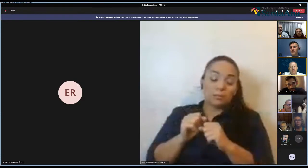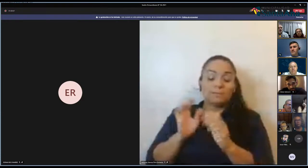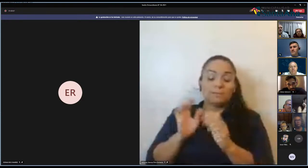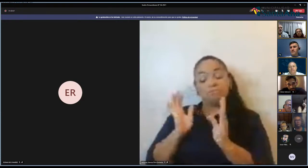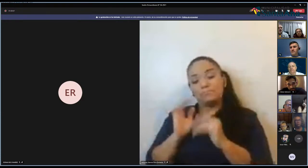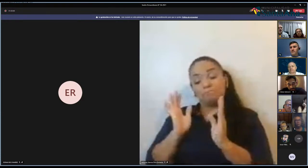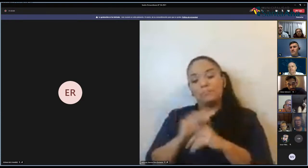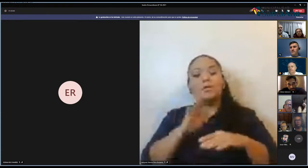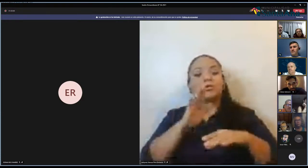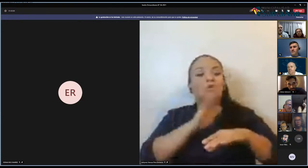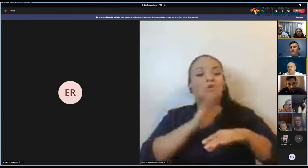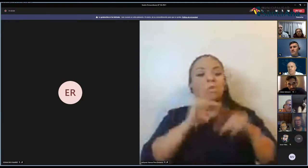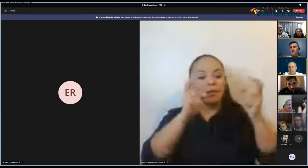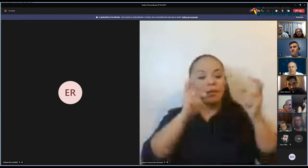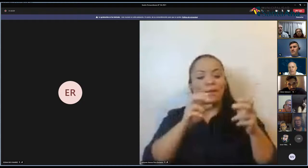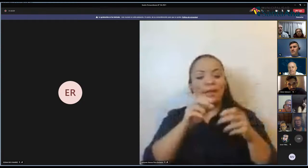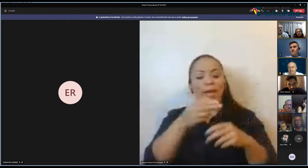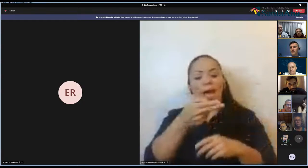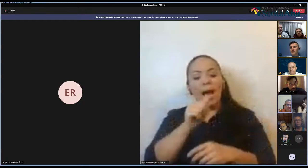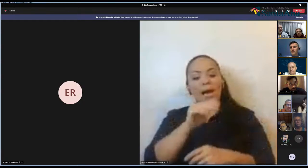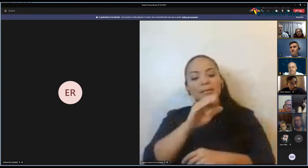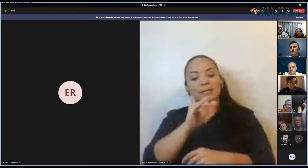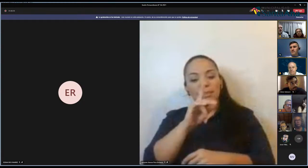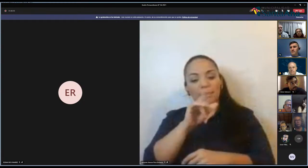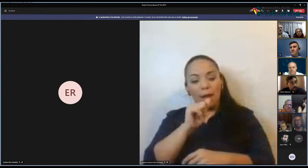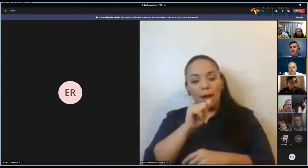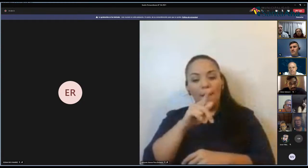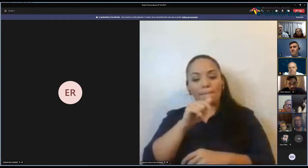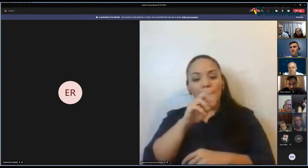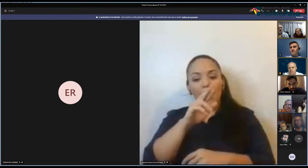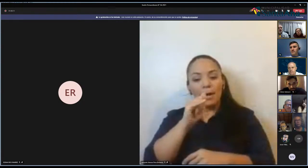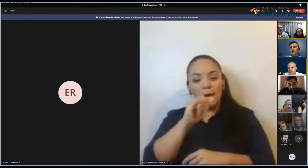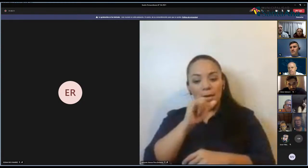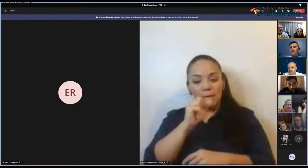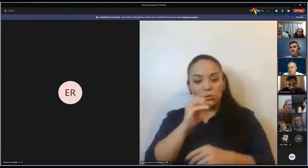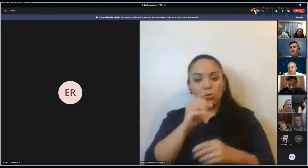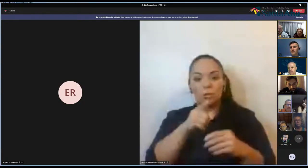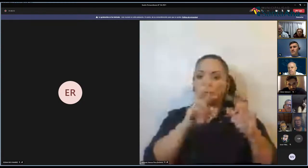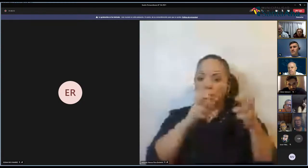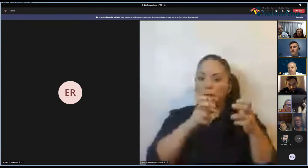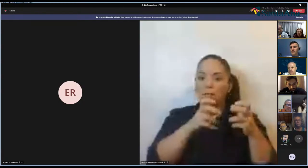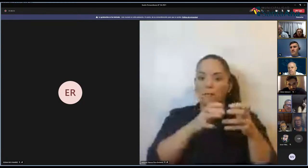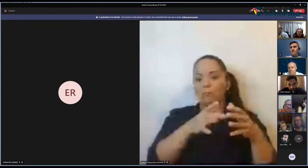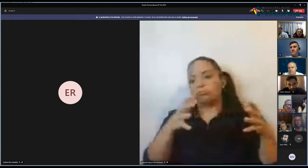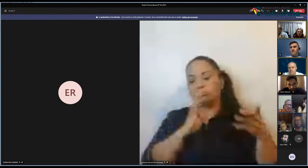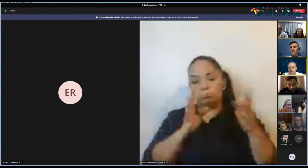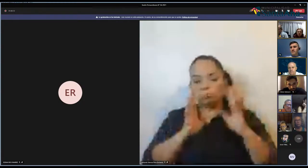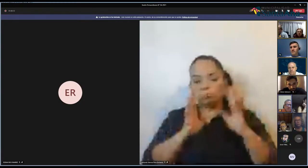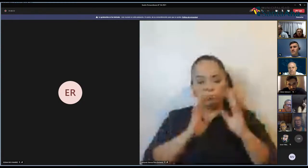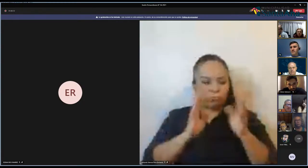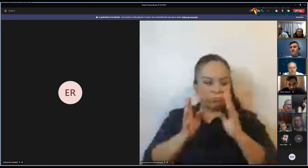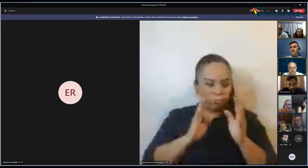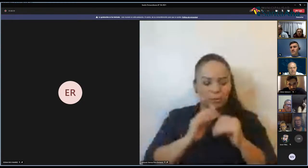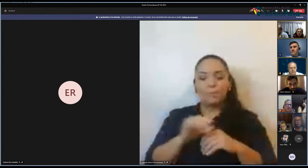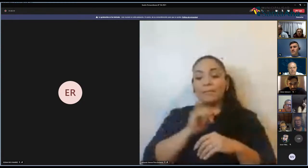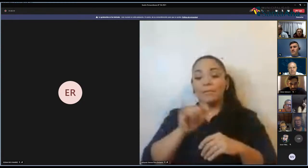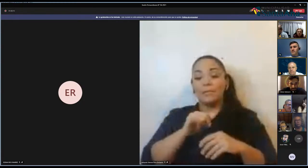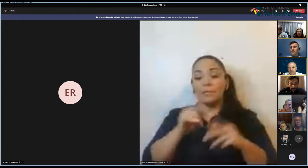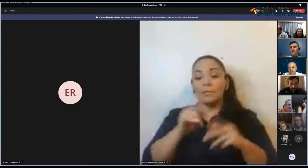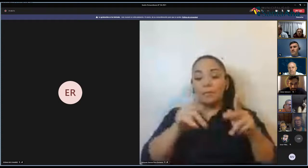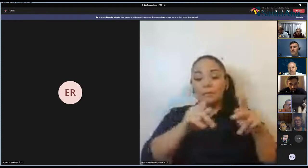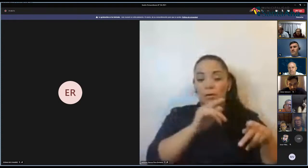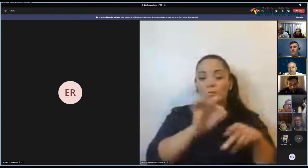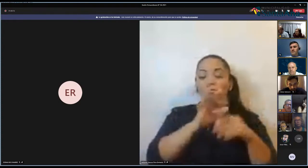voy a revisarlo porque es uno de los temas que hablamos ampliamente sobre esto y la misma el mismo personal de gestión del riesgo